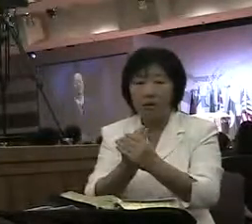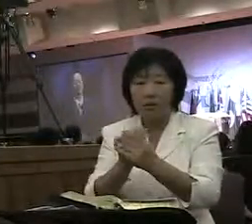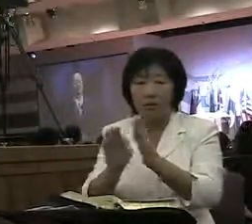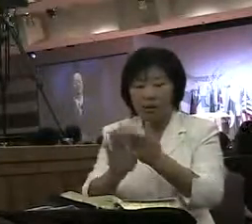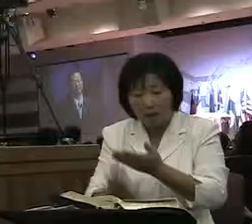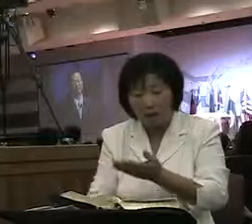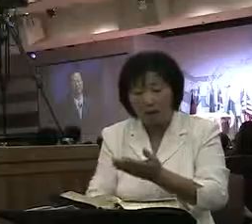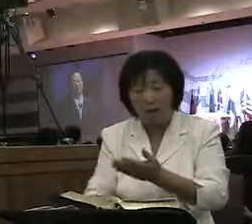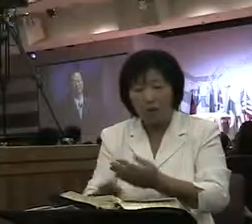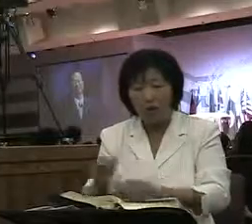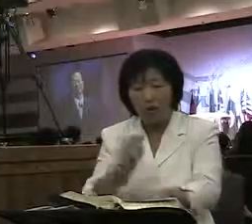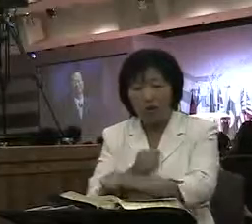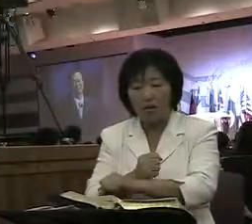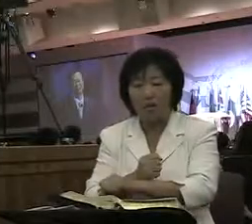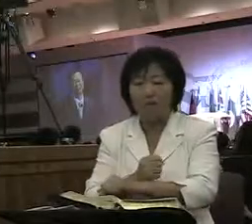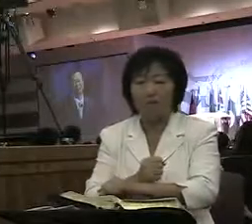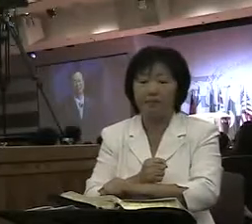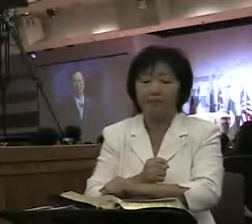아시나요?